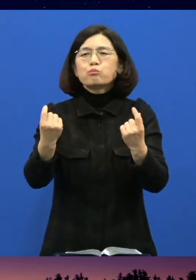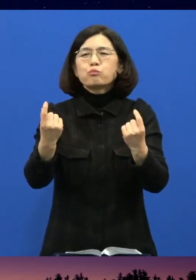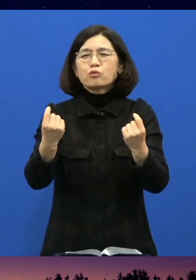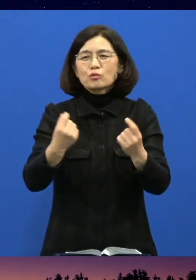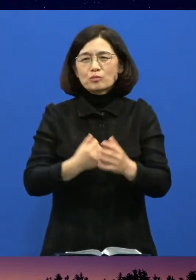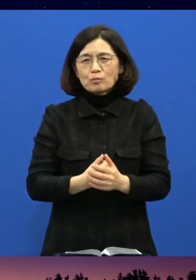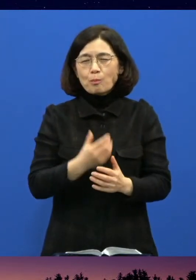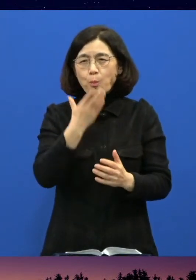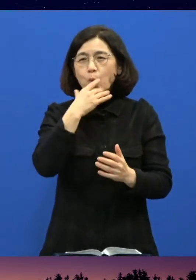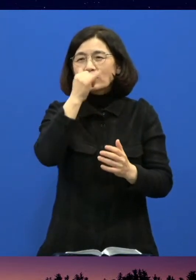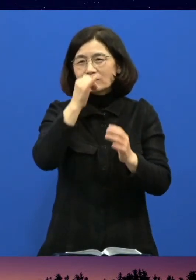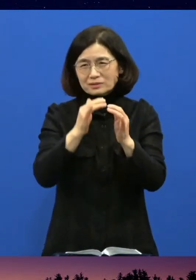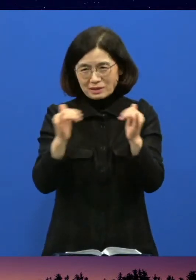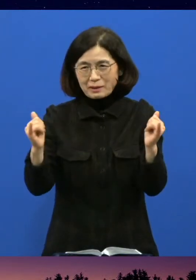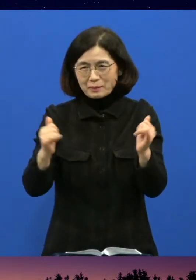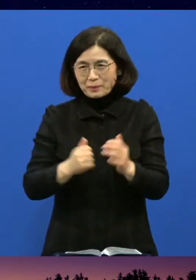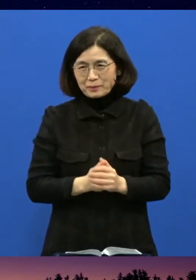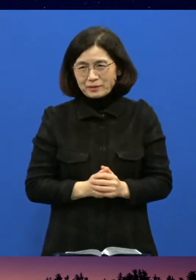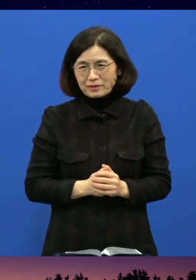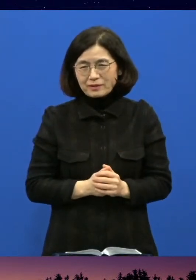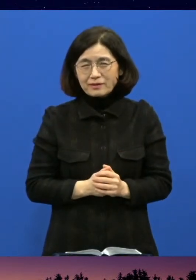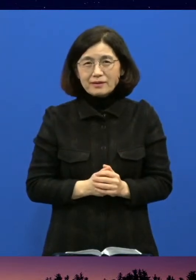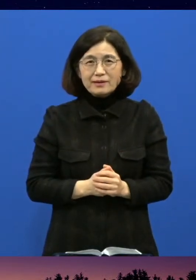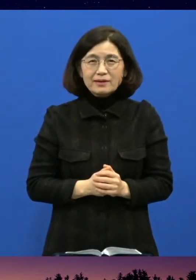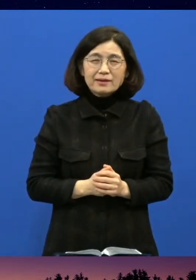그러다 보니까 어느 날 어떻게 해요?